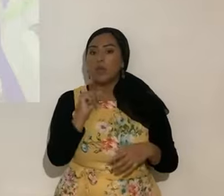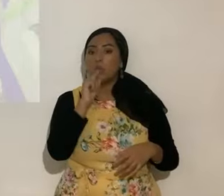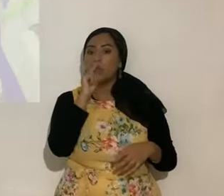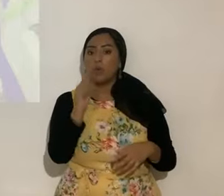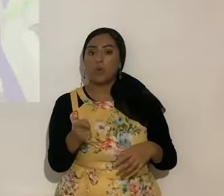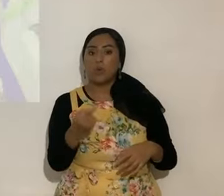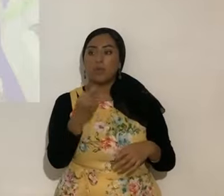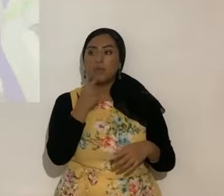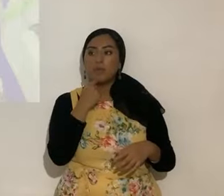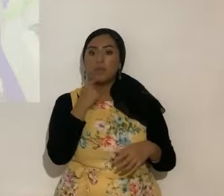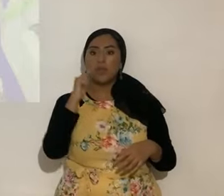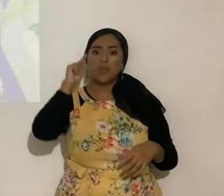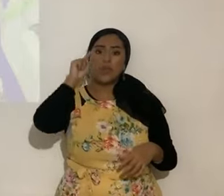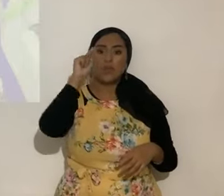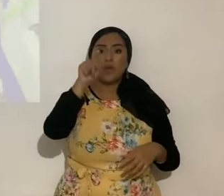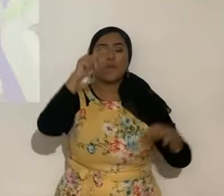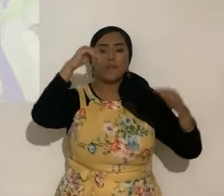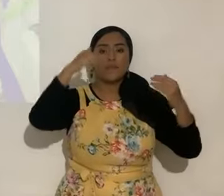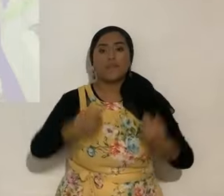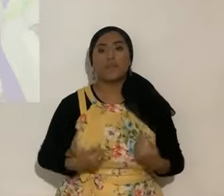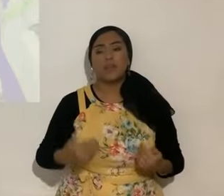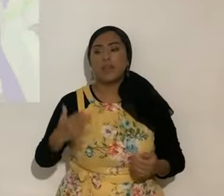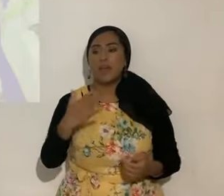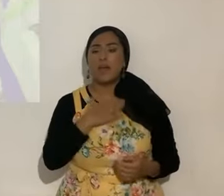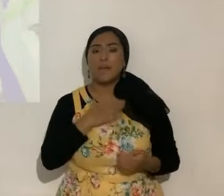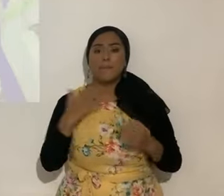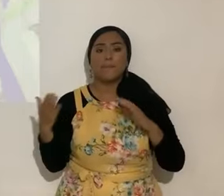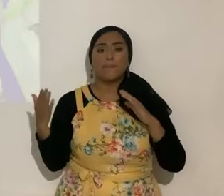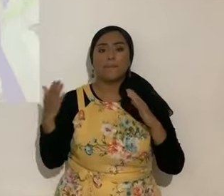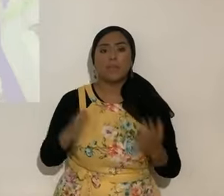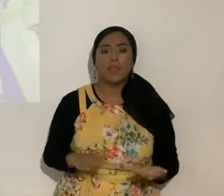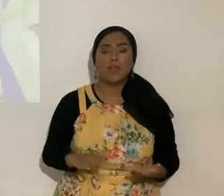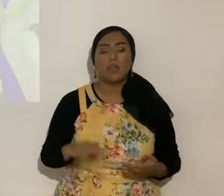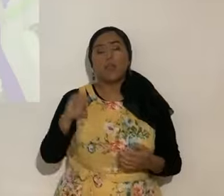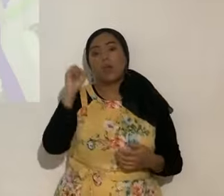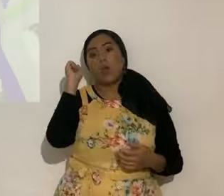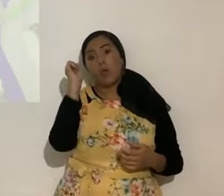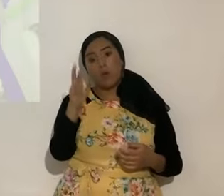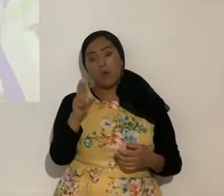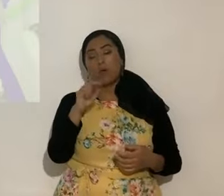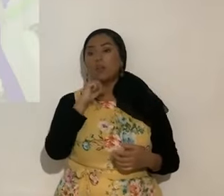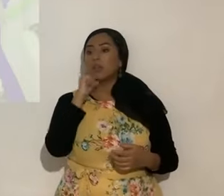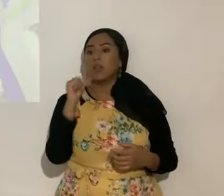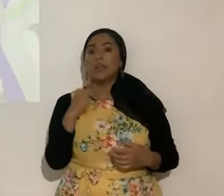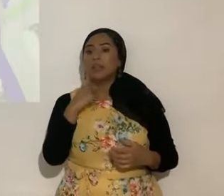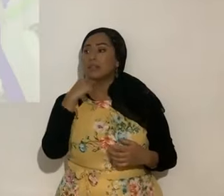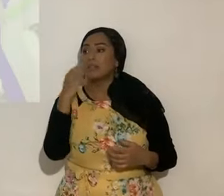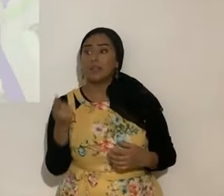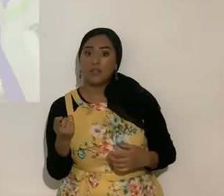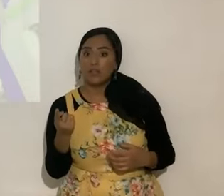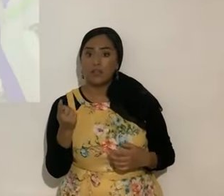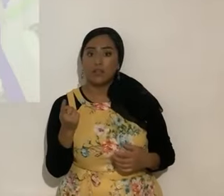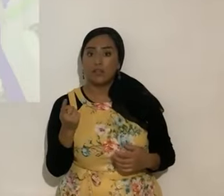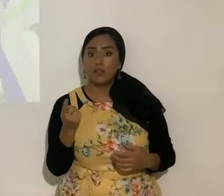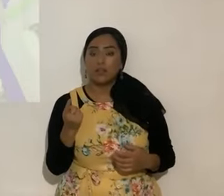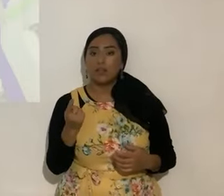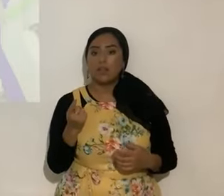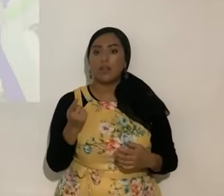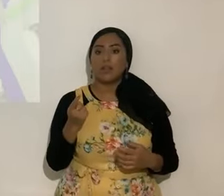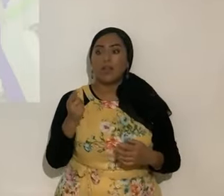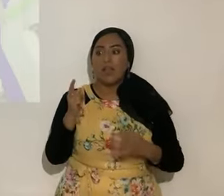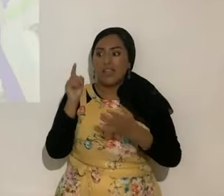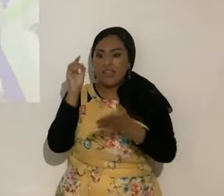de decir, por tu culpa, me estoy muriendo, o bien, aunque no lo pronuncies, de alguna manera, esto